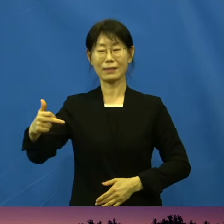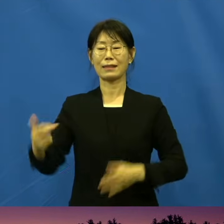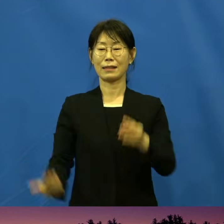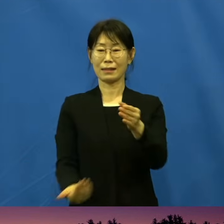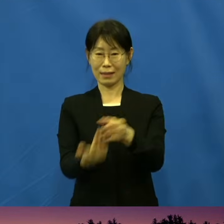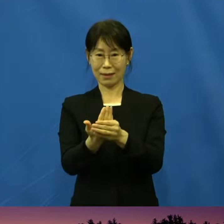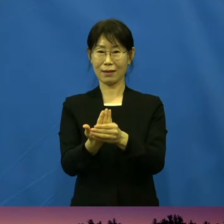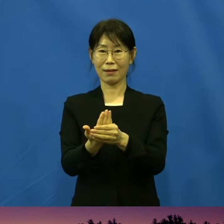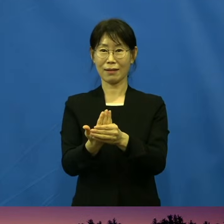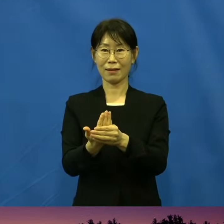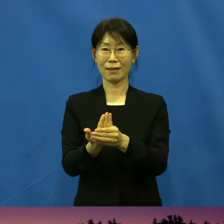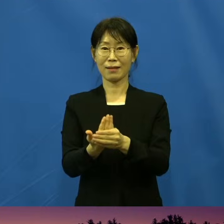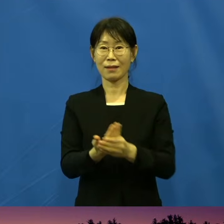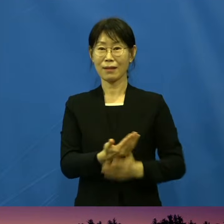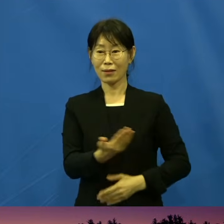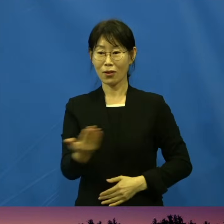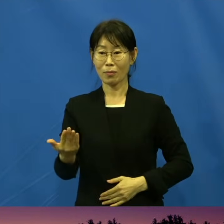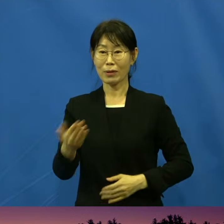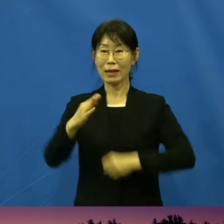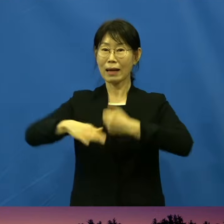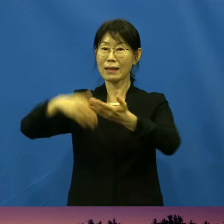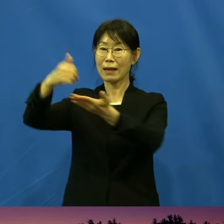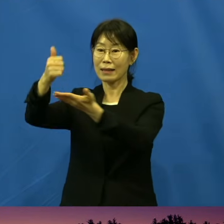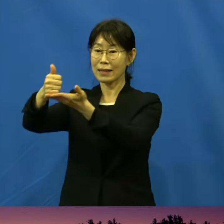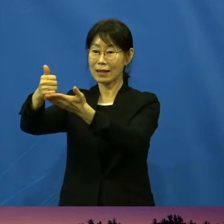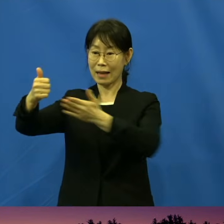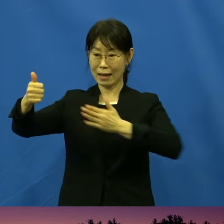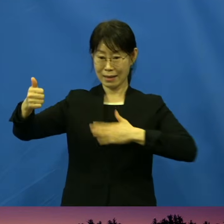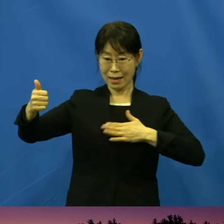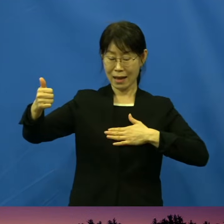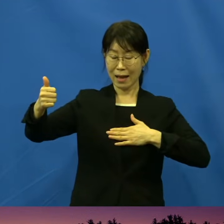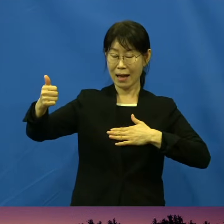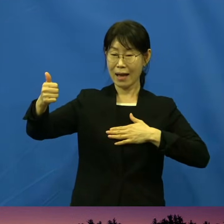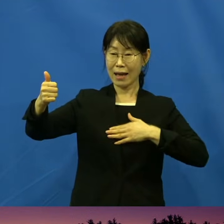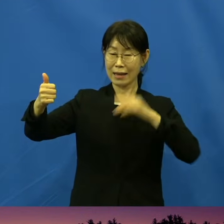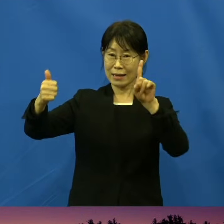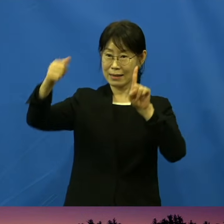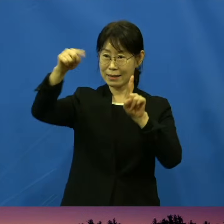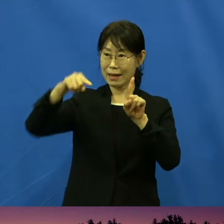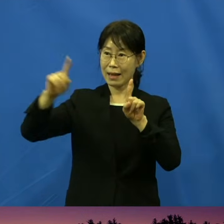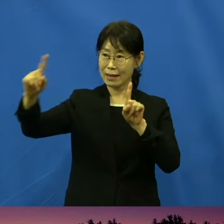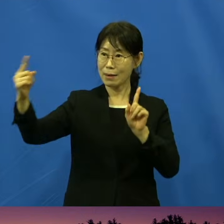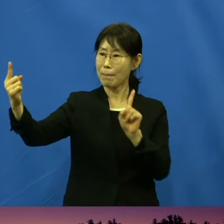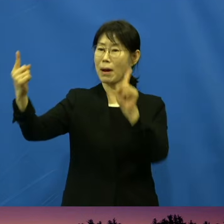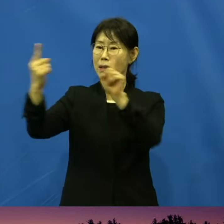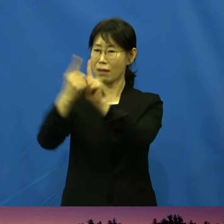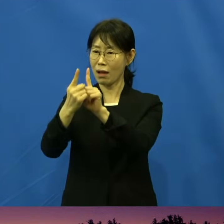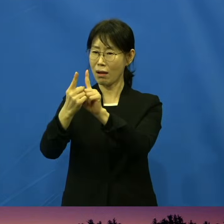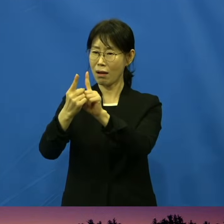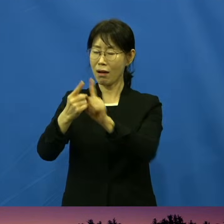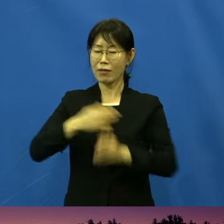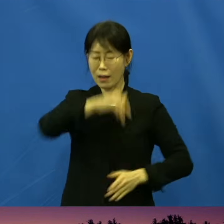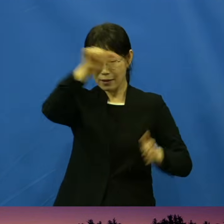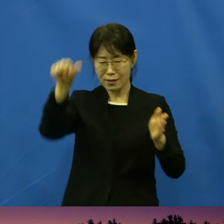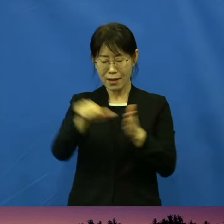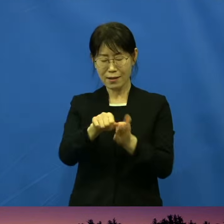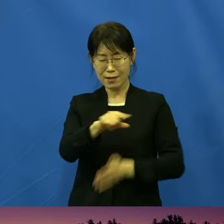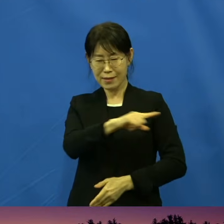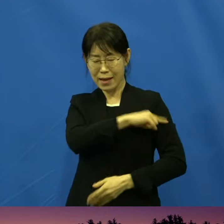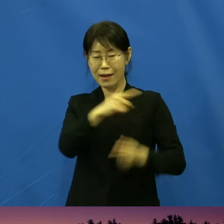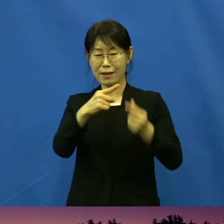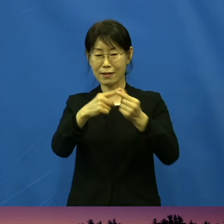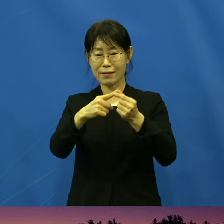그것을 우리 개인적으로는 어때요? 여러분, 하나님과 내가 1대1로 만나는 거, 이 사건보다 더 큰 사건은 없습니다.